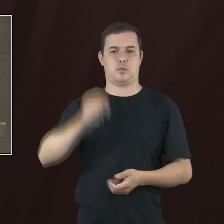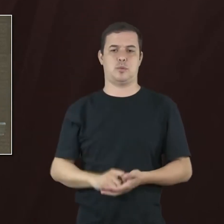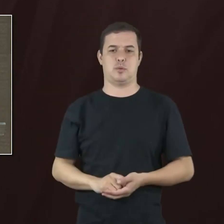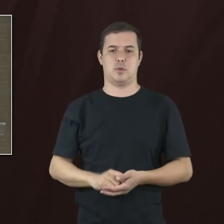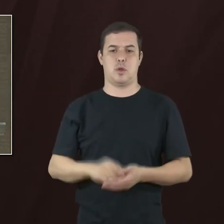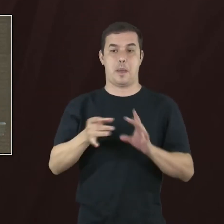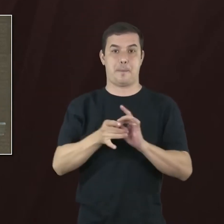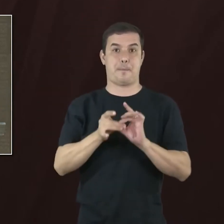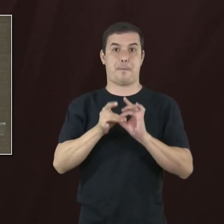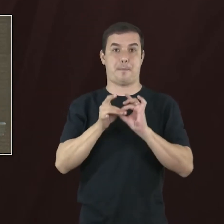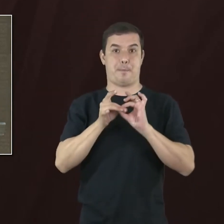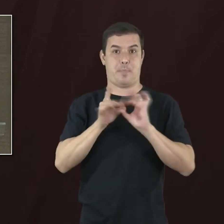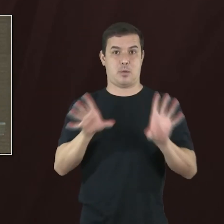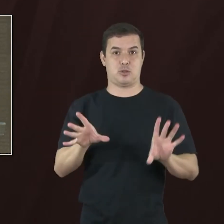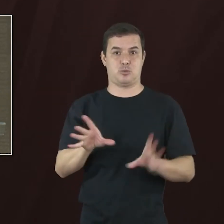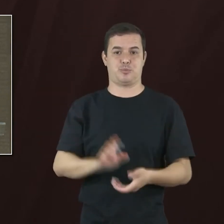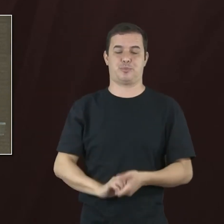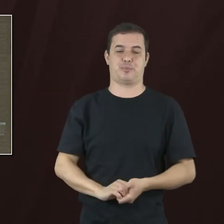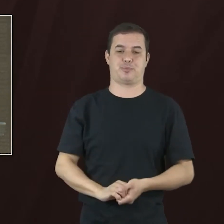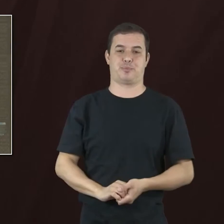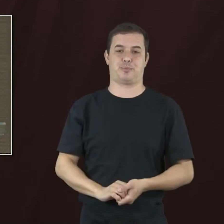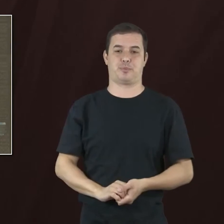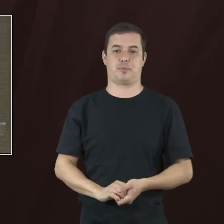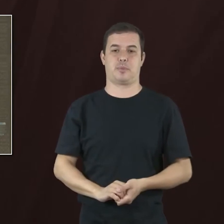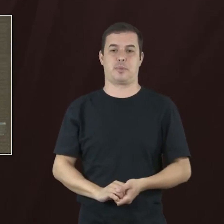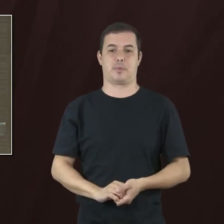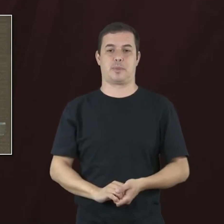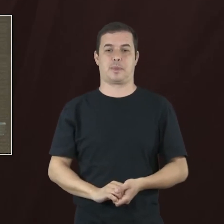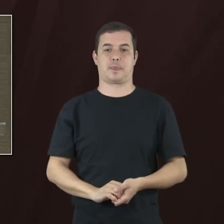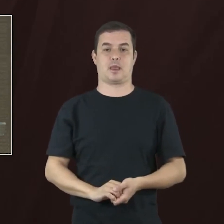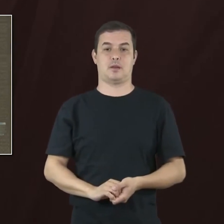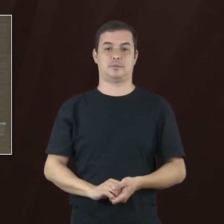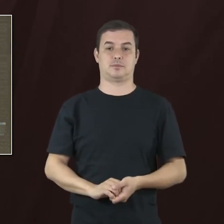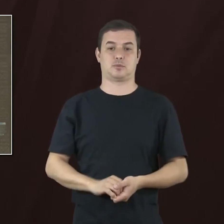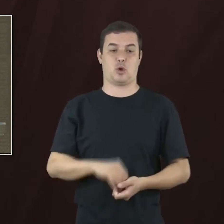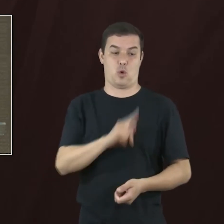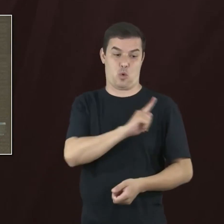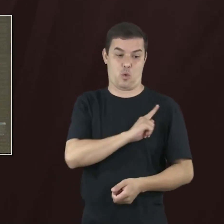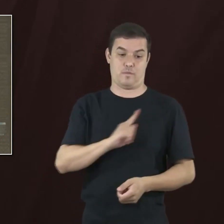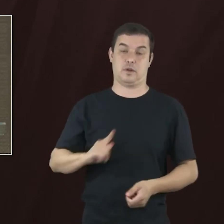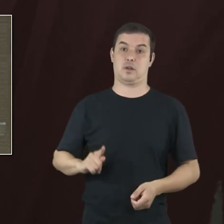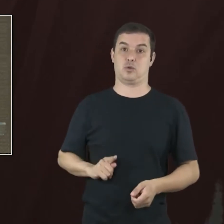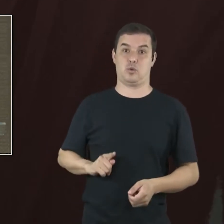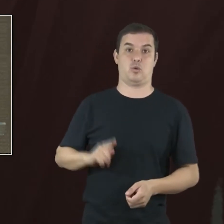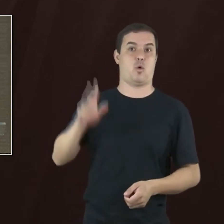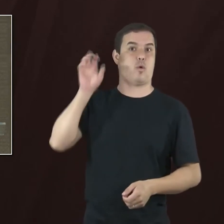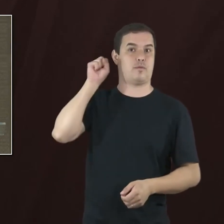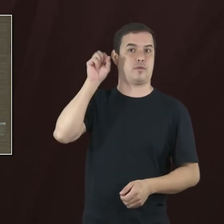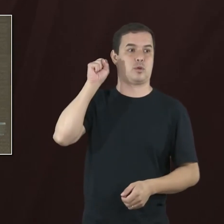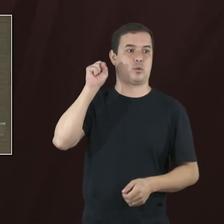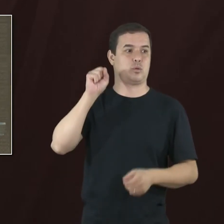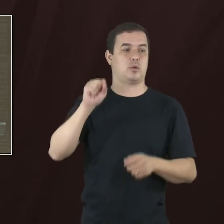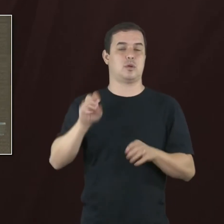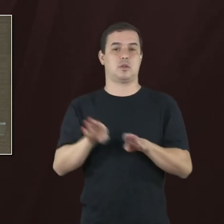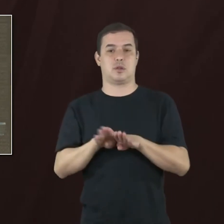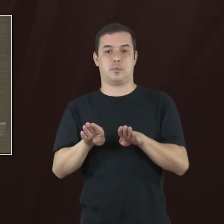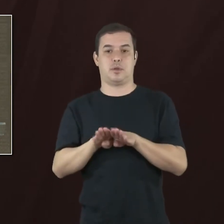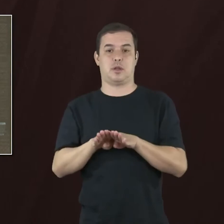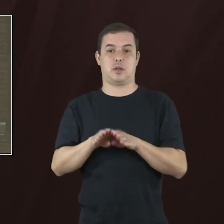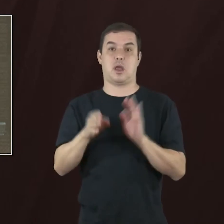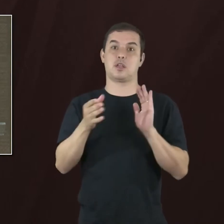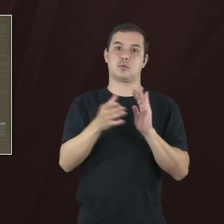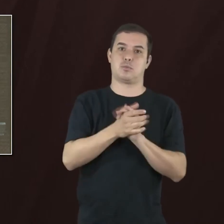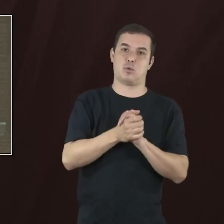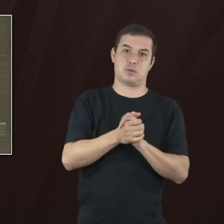E também, a Paulo, não só Félix ouviu, o governador, também a sua esposa Drusila,